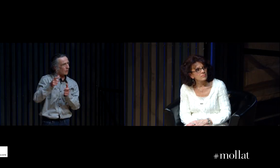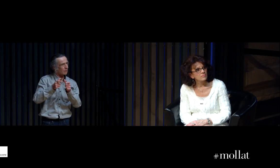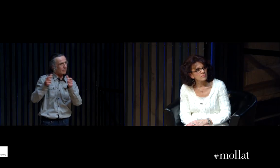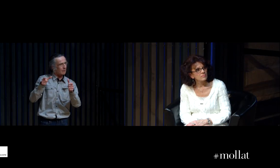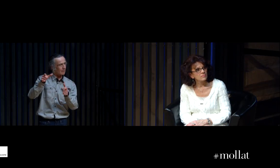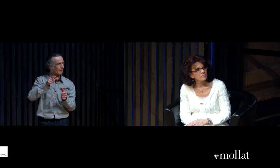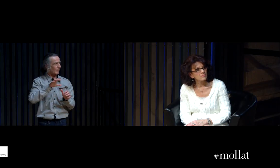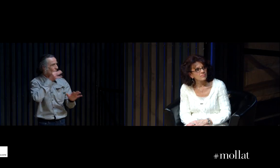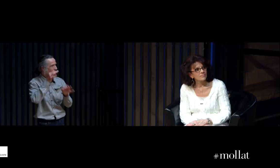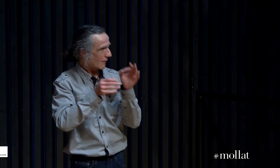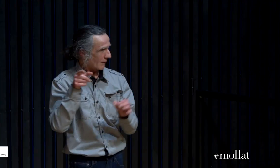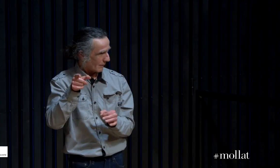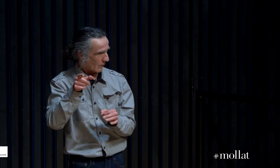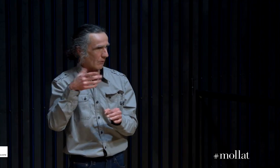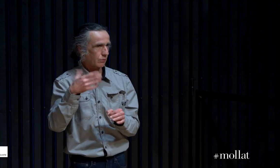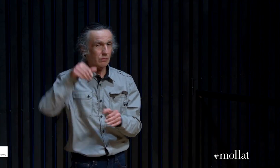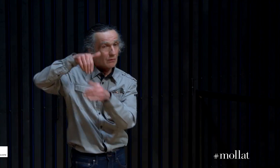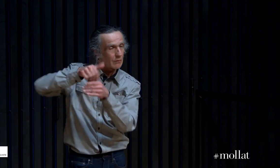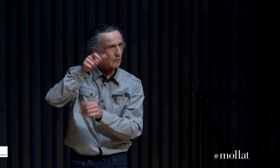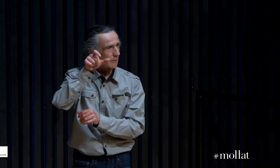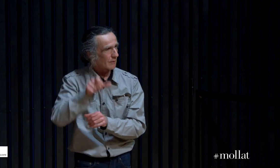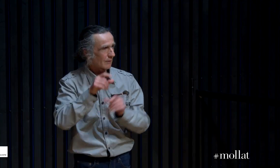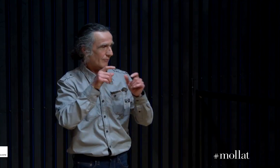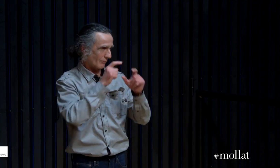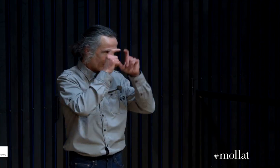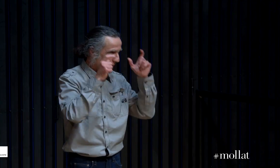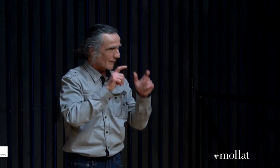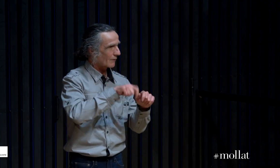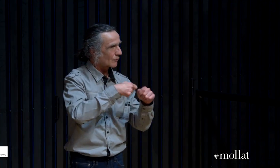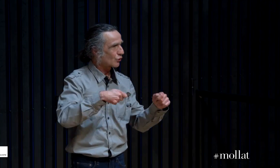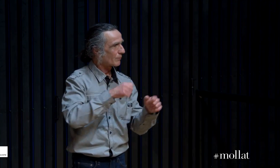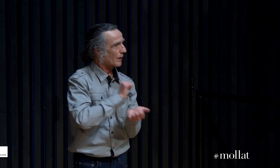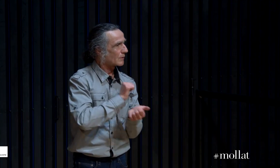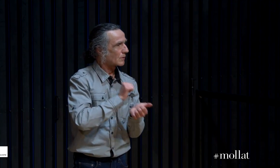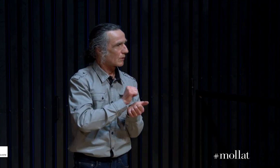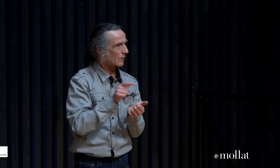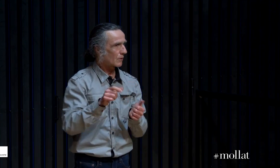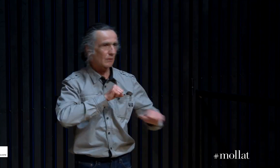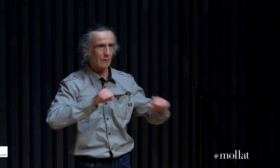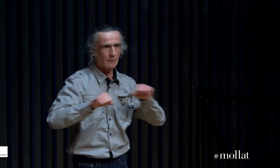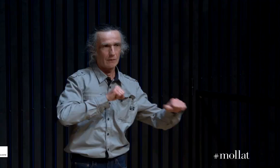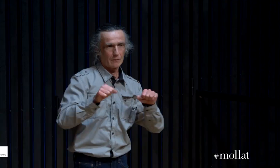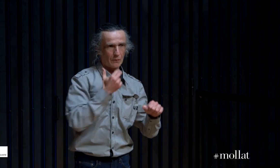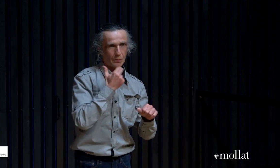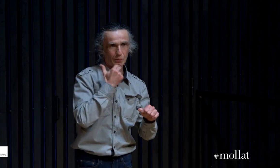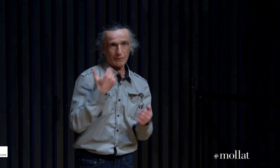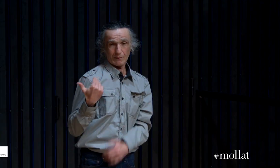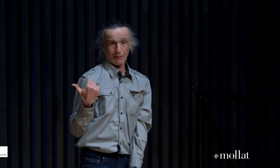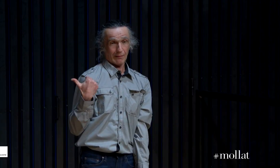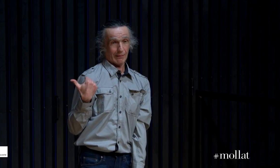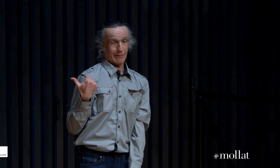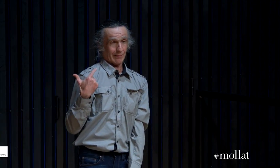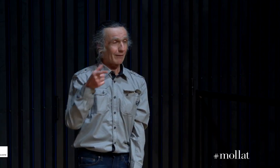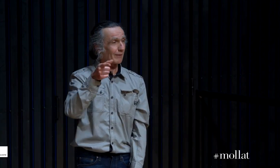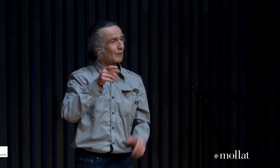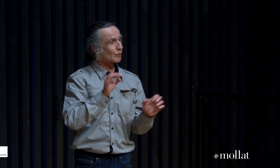sur une prise de conscience. Les éditions de La Découverte ont imprimé et se